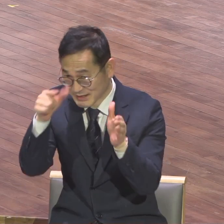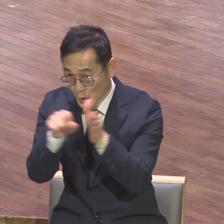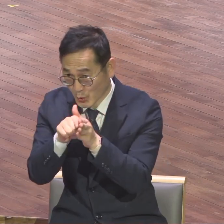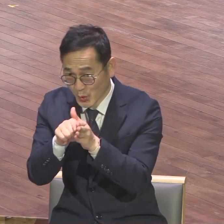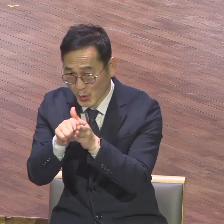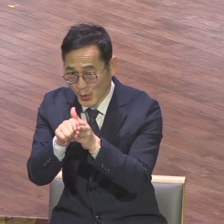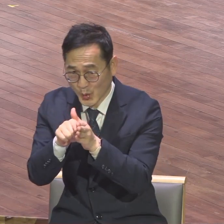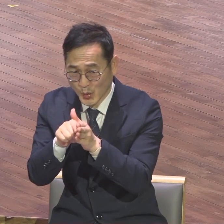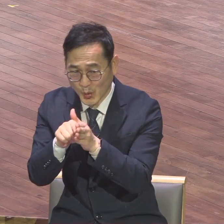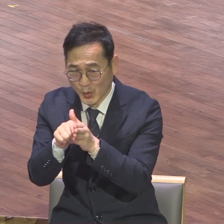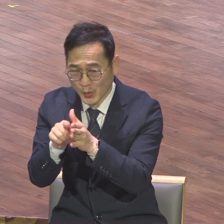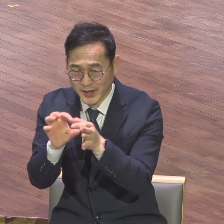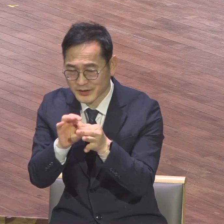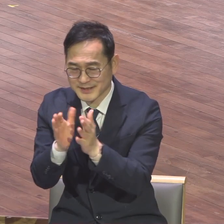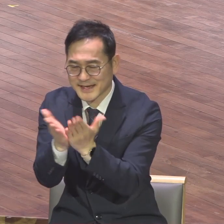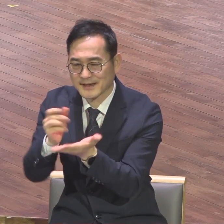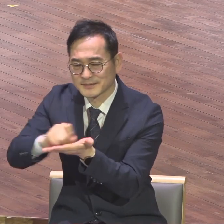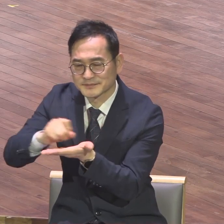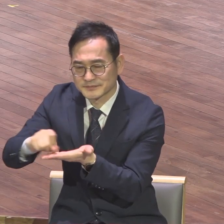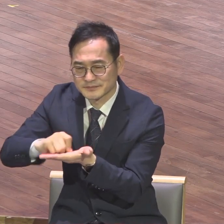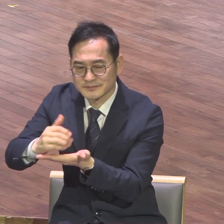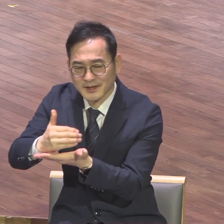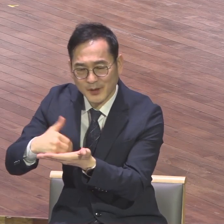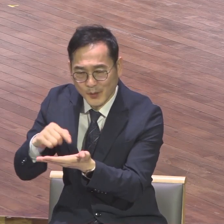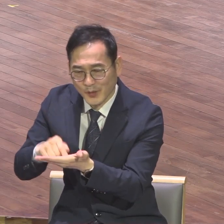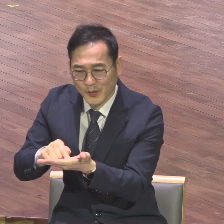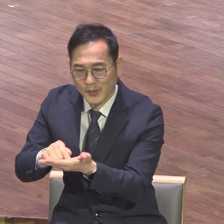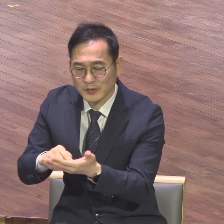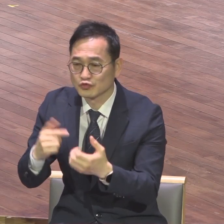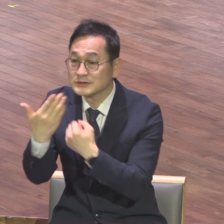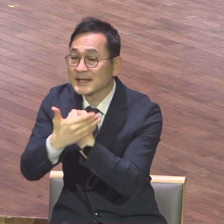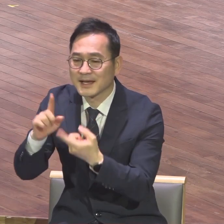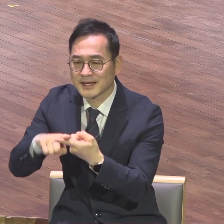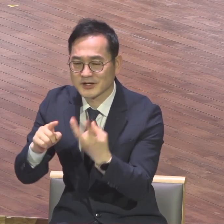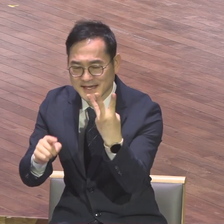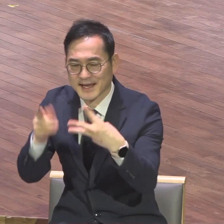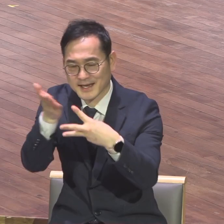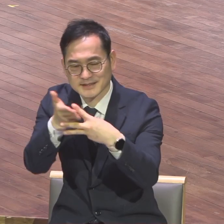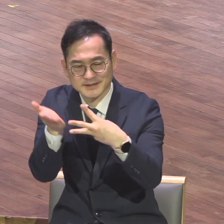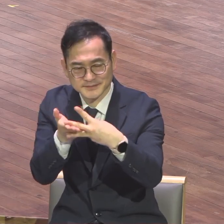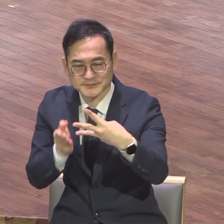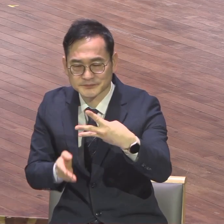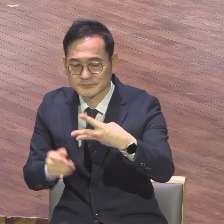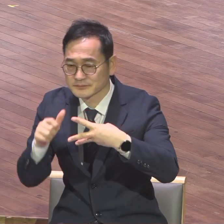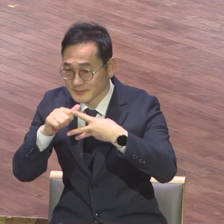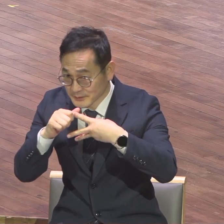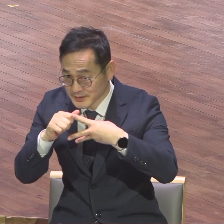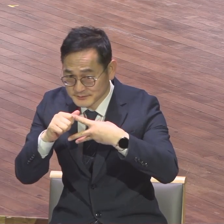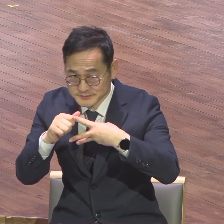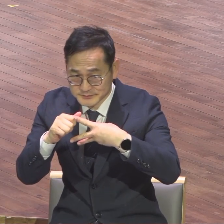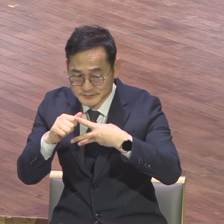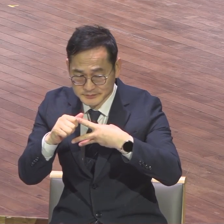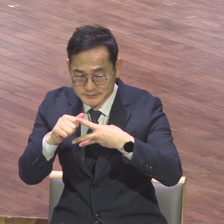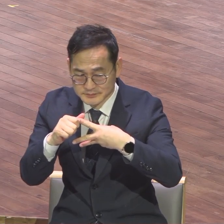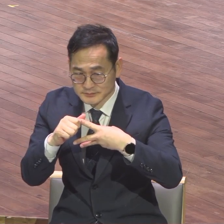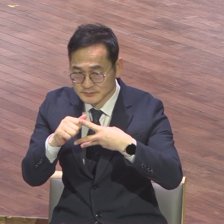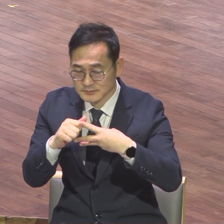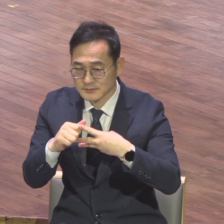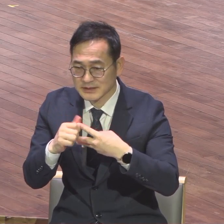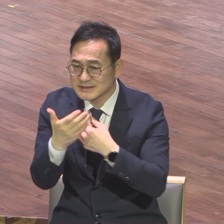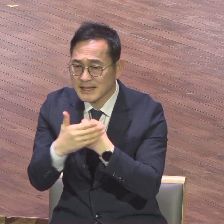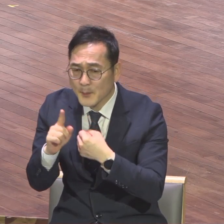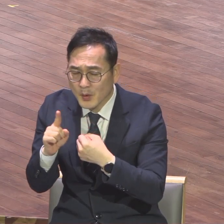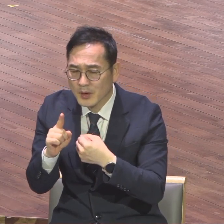기독교 강요란 유명한 책에서 우리가 받은 은혜를 세 가지 정리했어요. 첫째는, 첫째 은혜가 뭐냐?